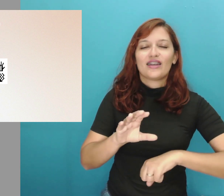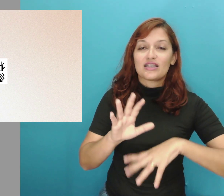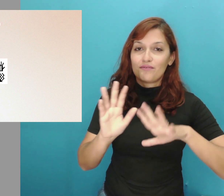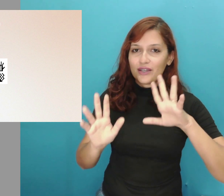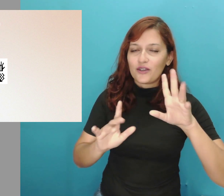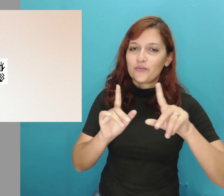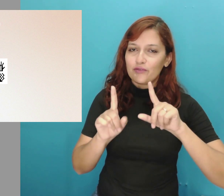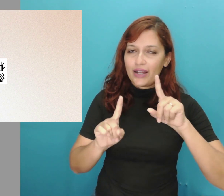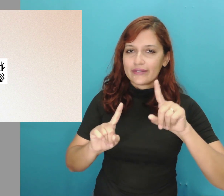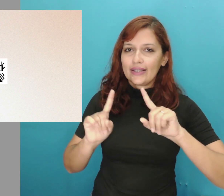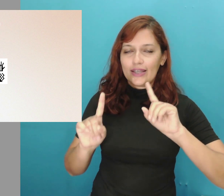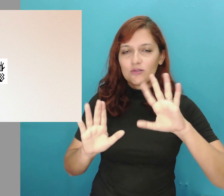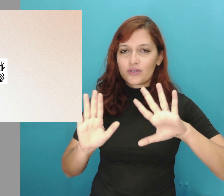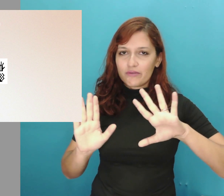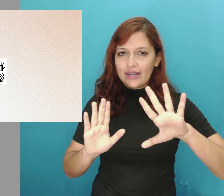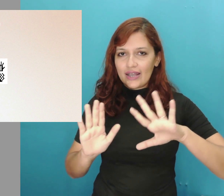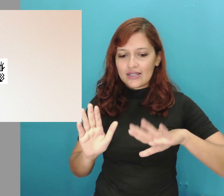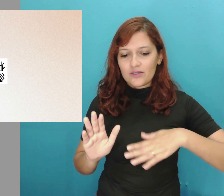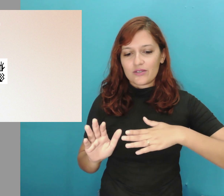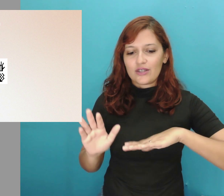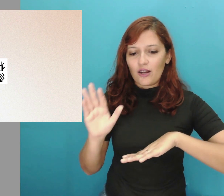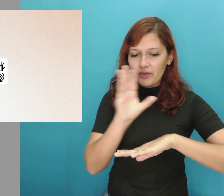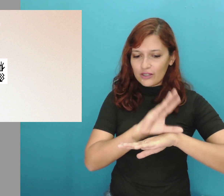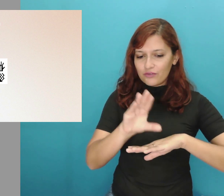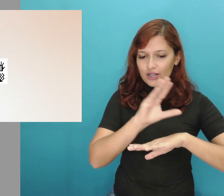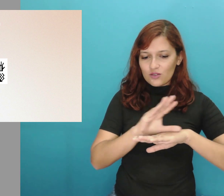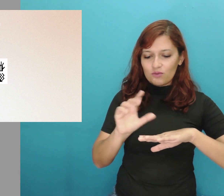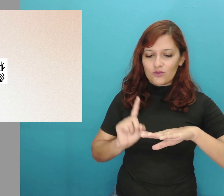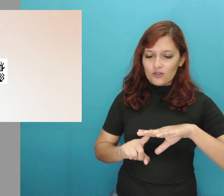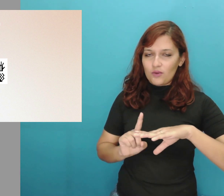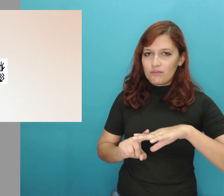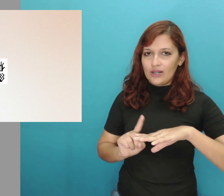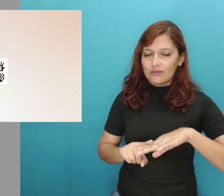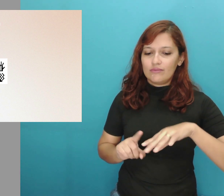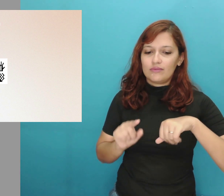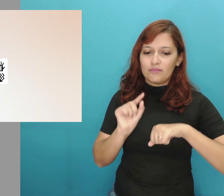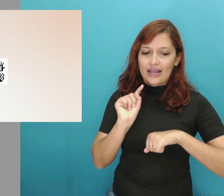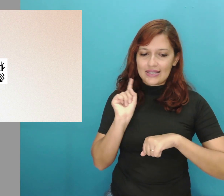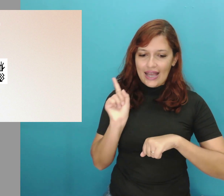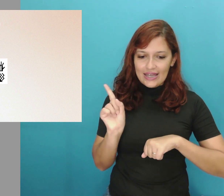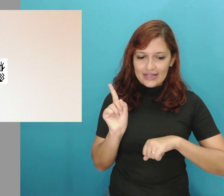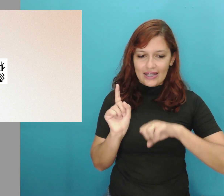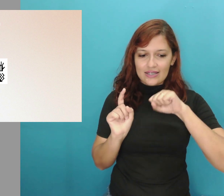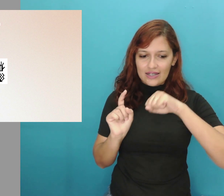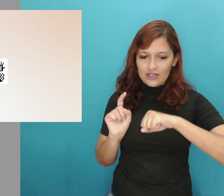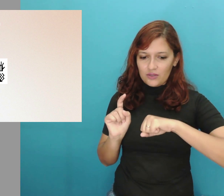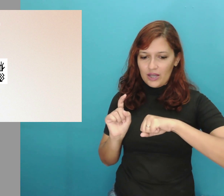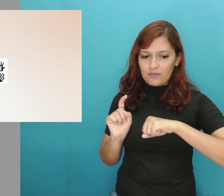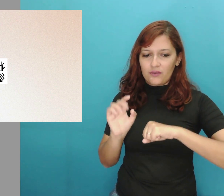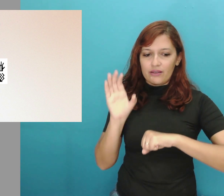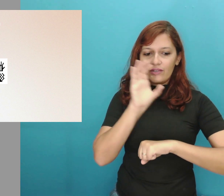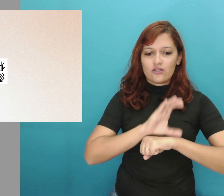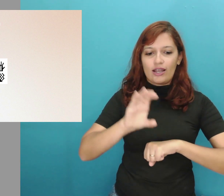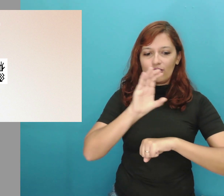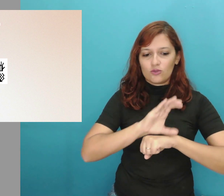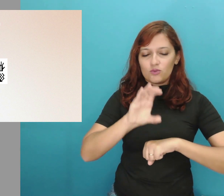Você vê como eu falo, né? Tem algumas variações. Geralmente eu faço curso com a mão, mas aí tá escrito que a mão é fechada.